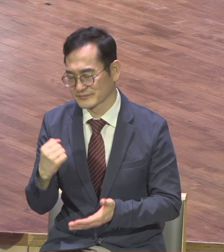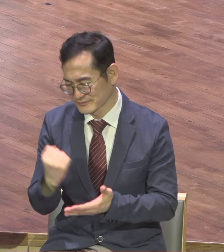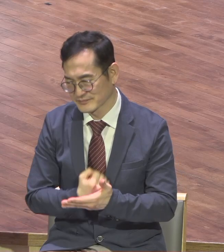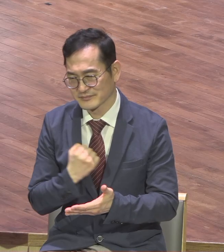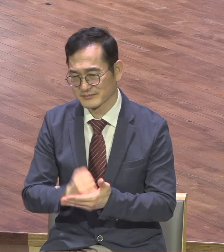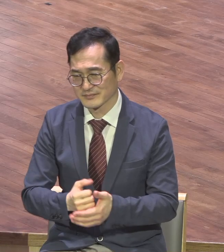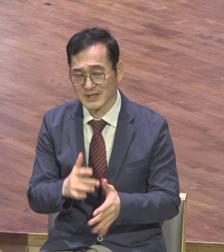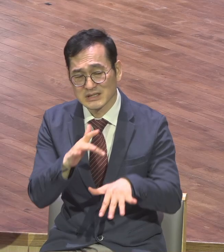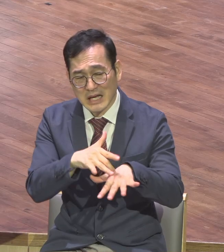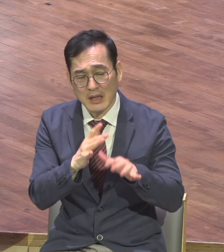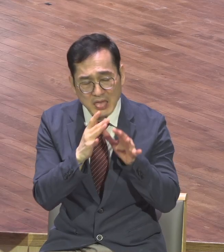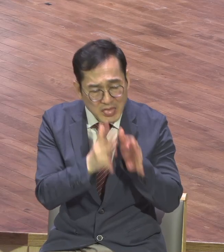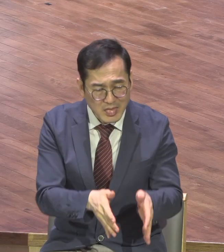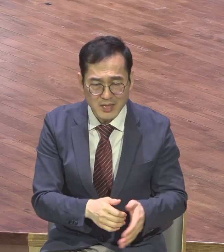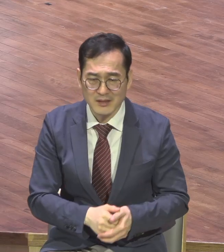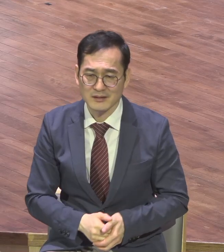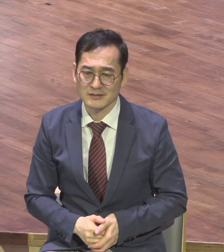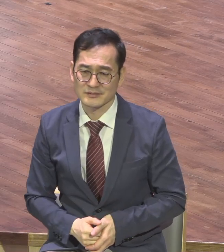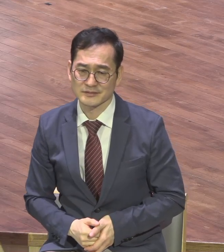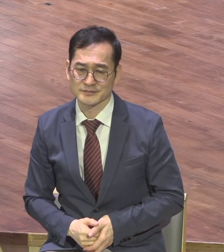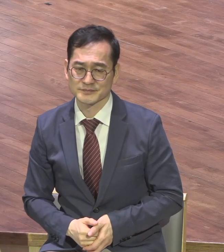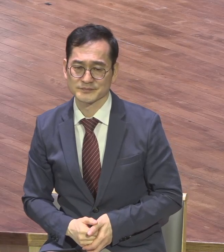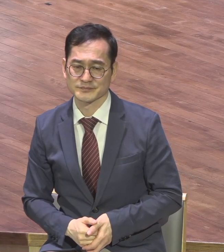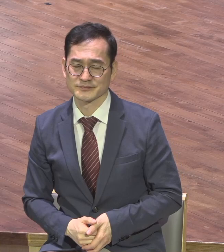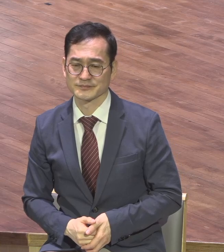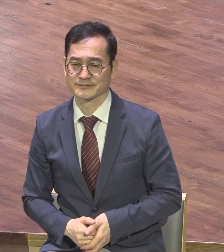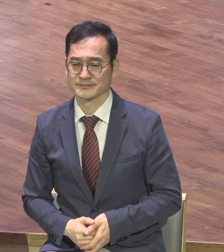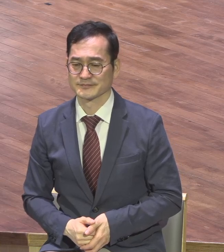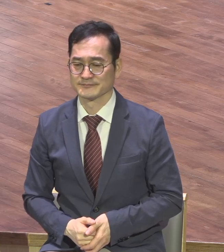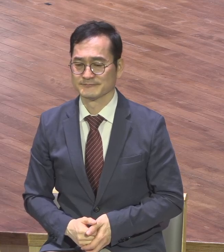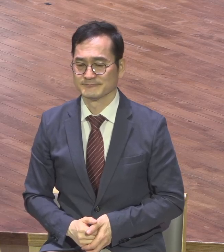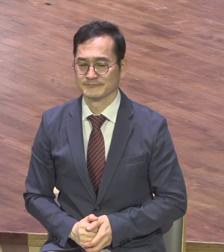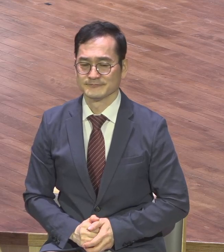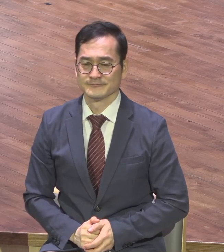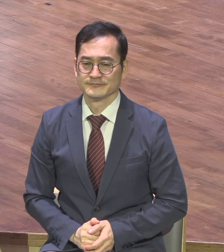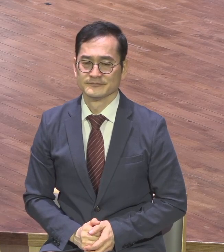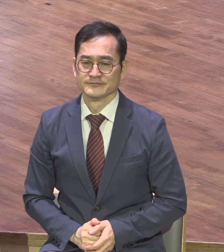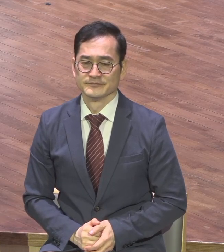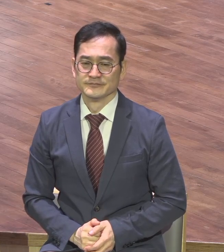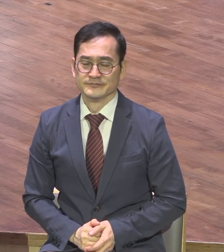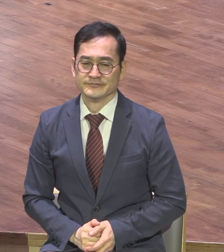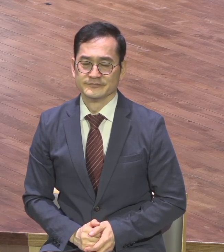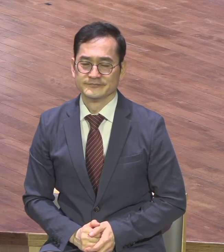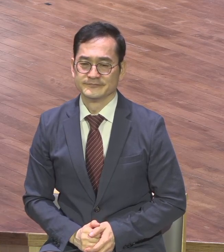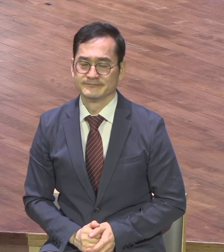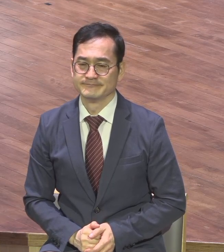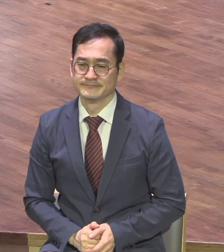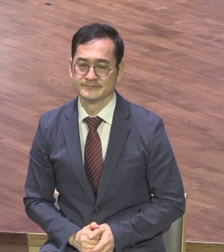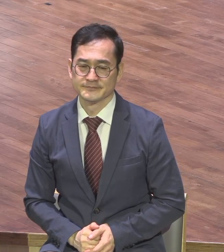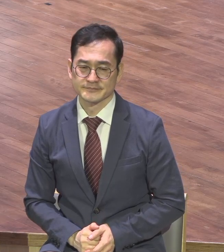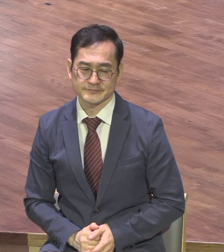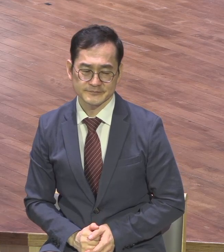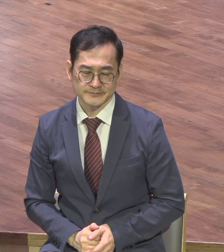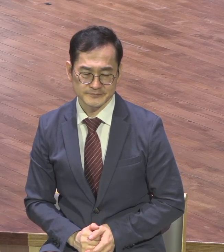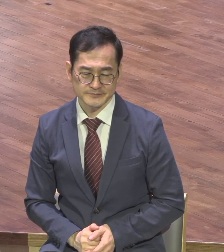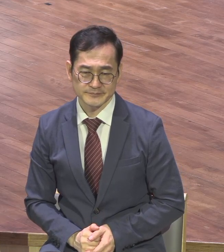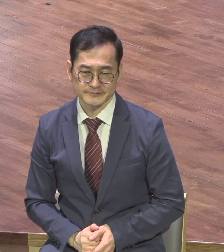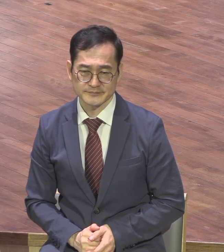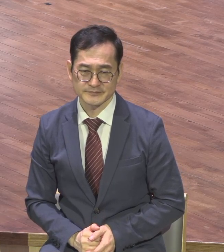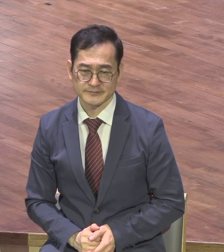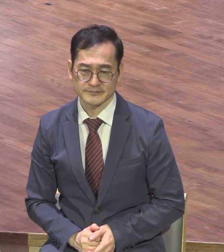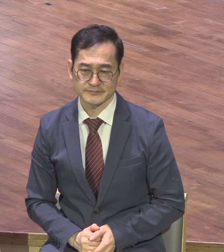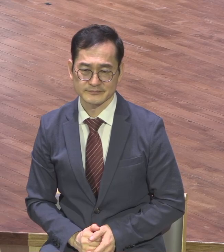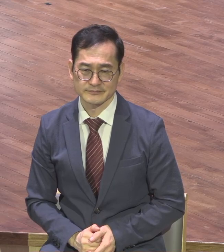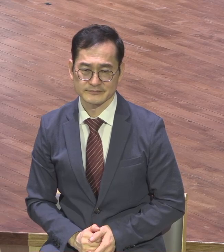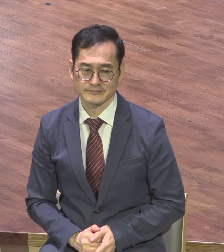사단이 속습니까? 성령이 속습니까? 그거 언제까지 그렇게 계속 살 거냐고요. 그럼 위선지사 언제까지